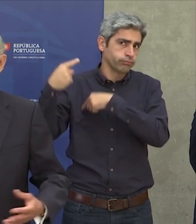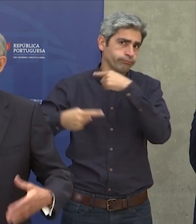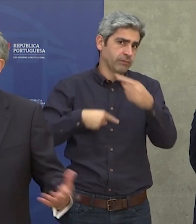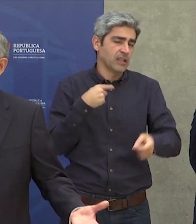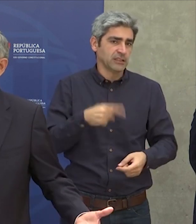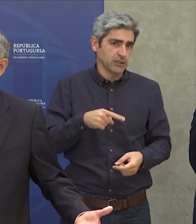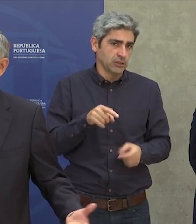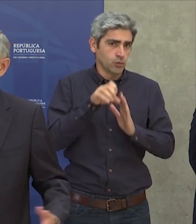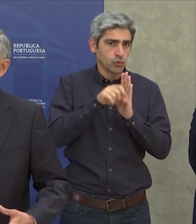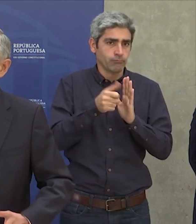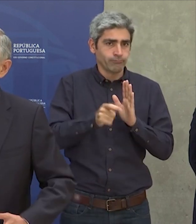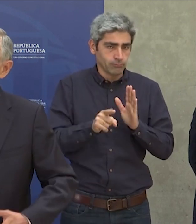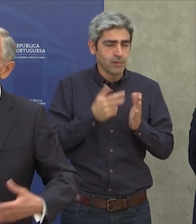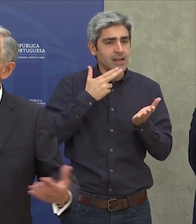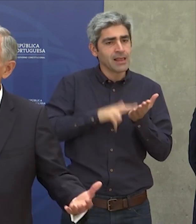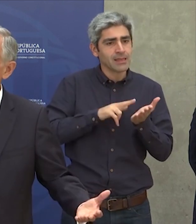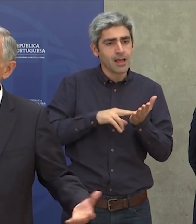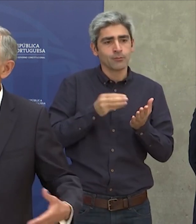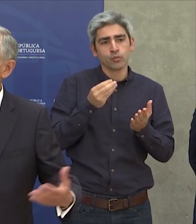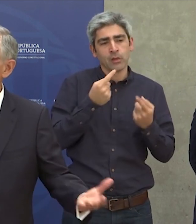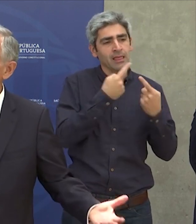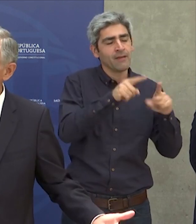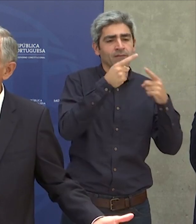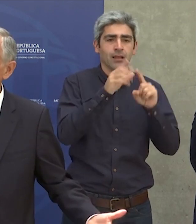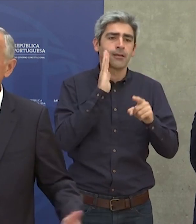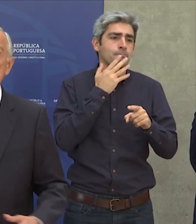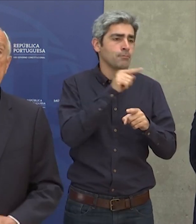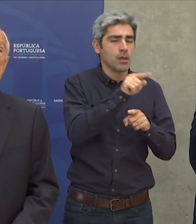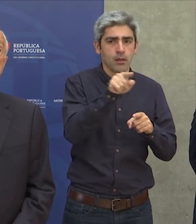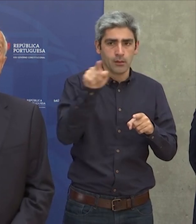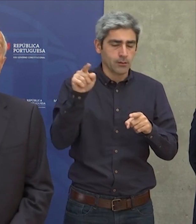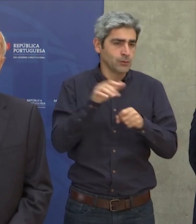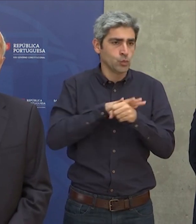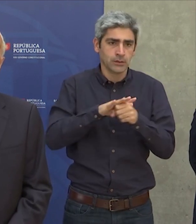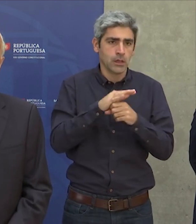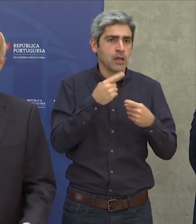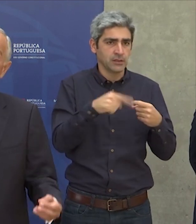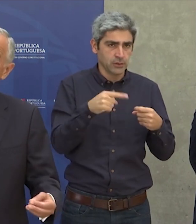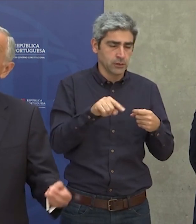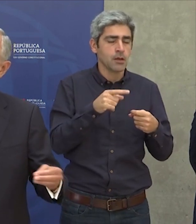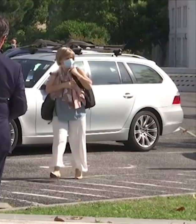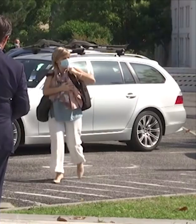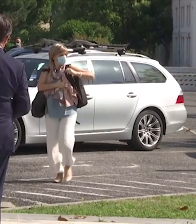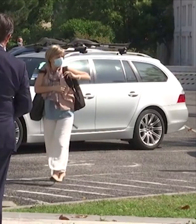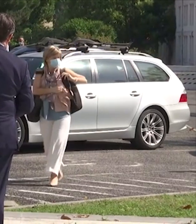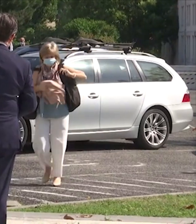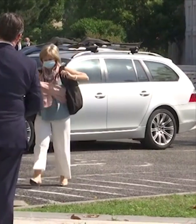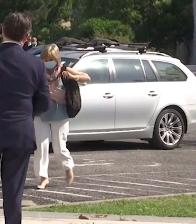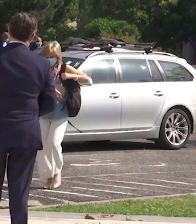e que tem a ver com realidades muito, muito diversas entre si, que pode